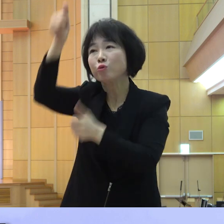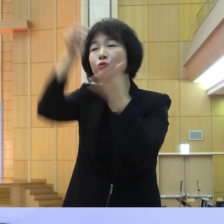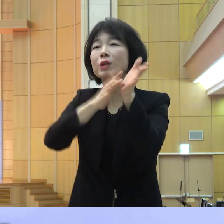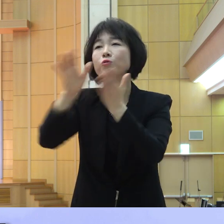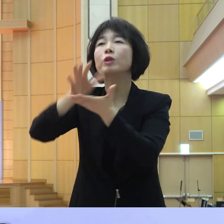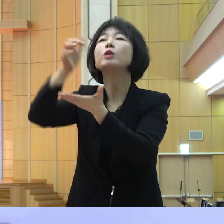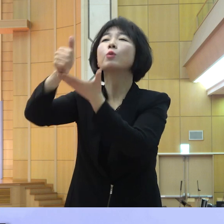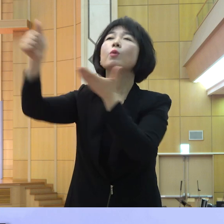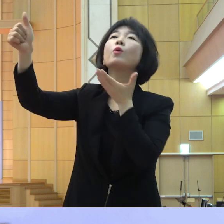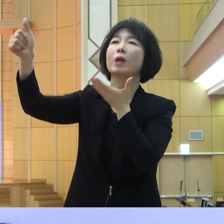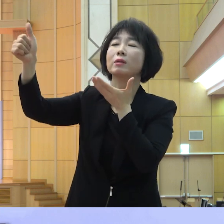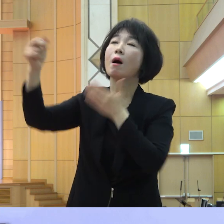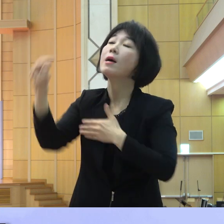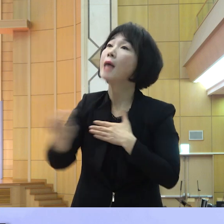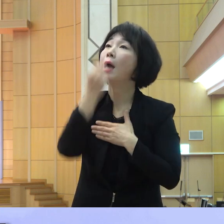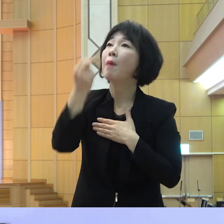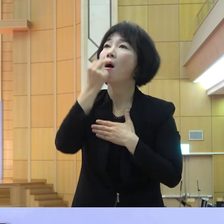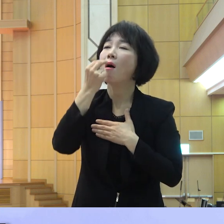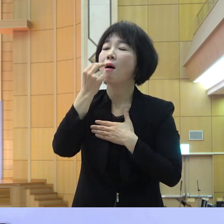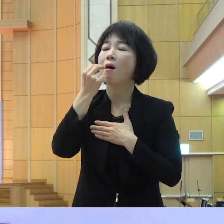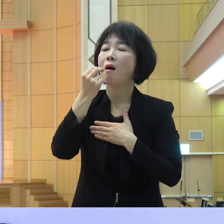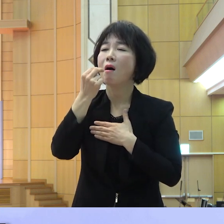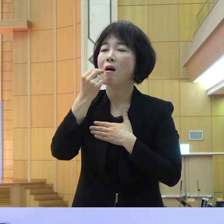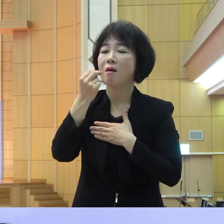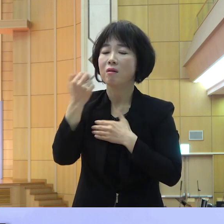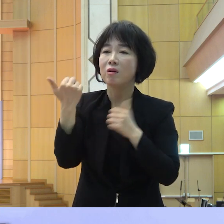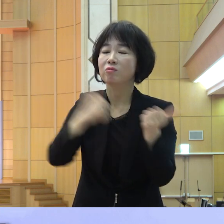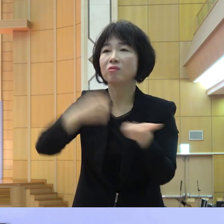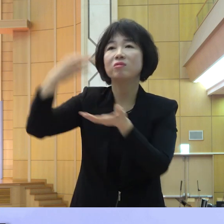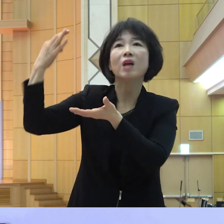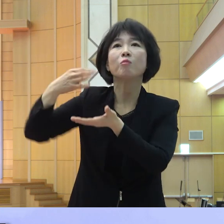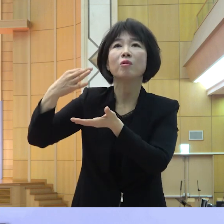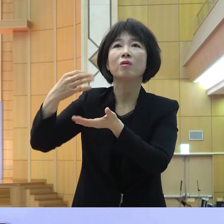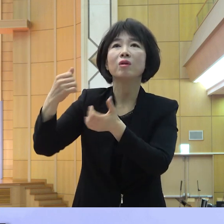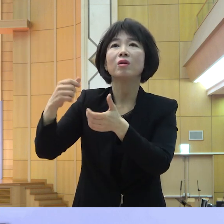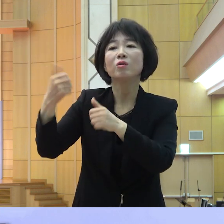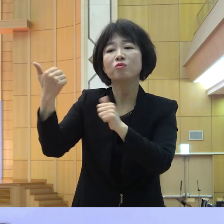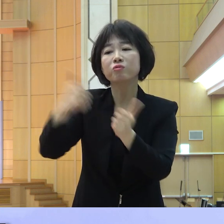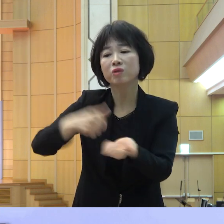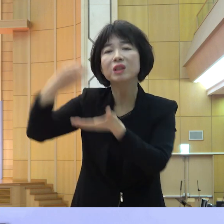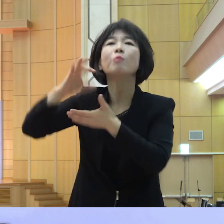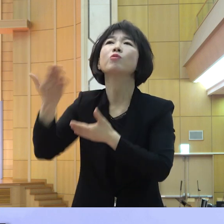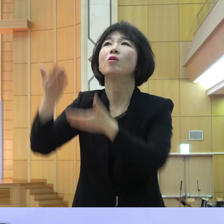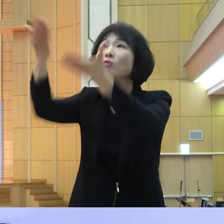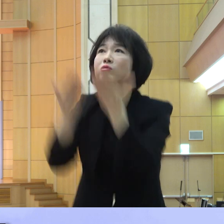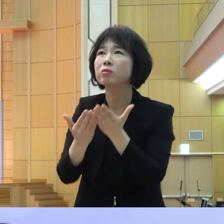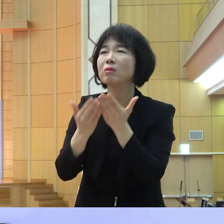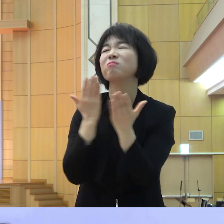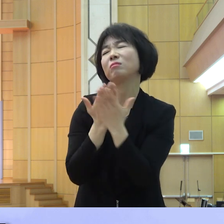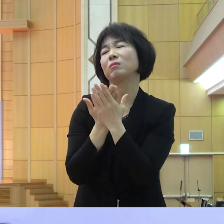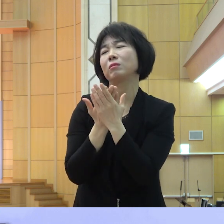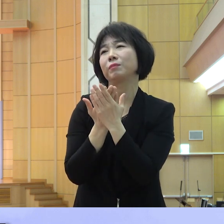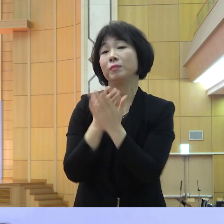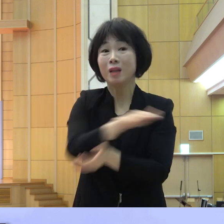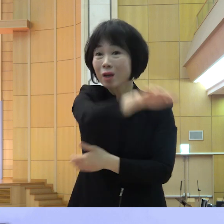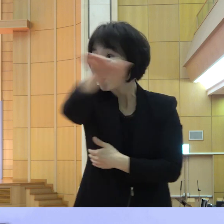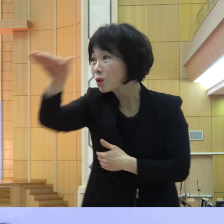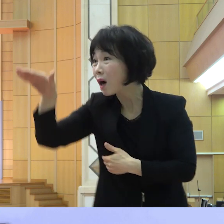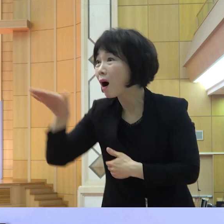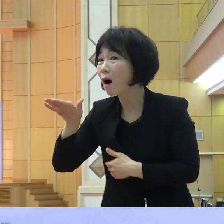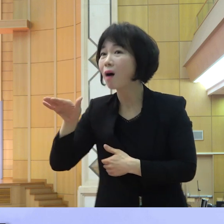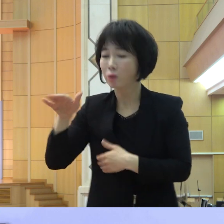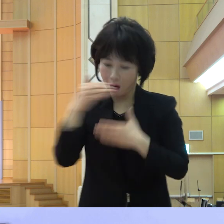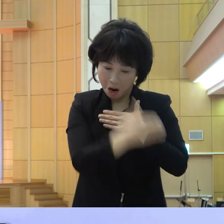예수 그리스도께서 생명의 제물이 되어주시고 축복의 제물이 되어 주시옵소서. 그래서 저희들은